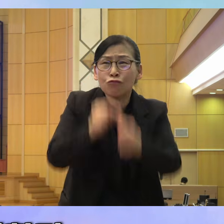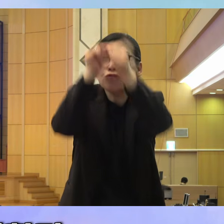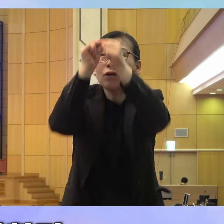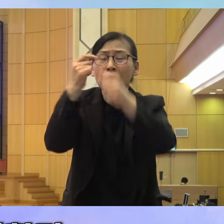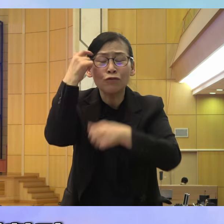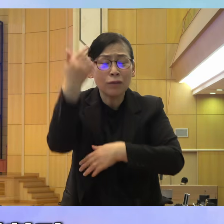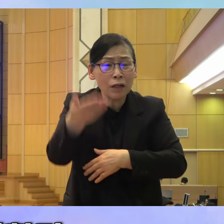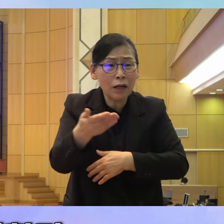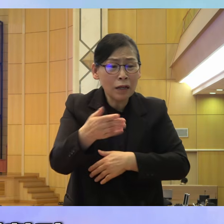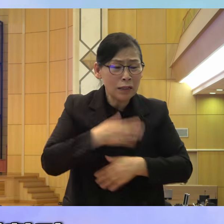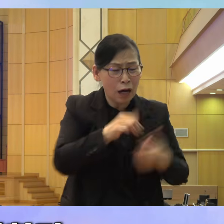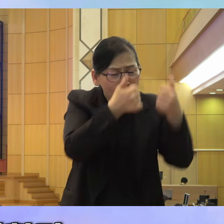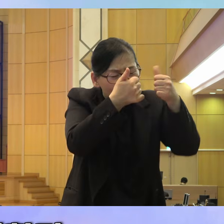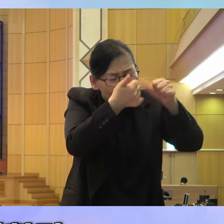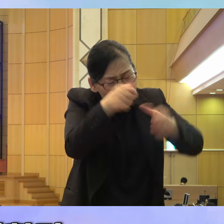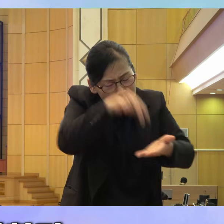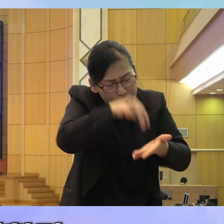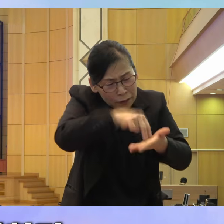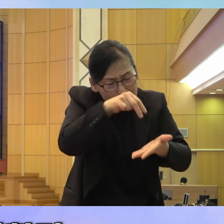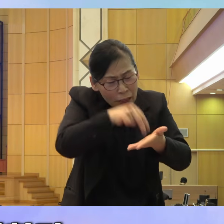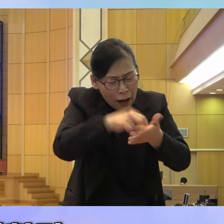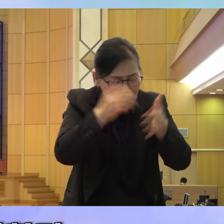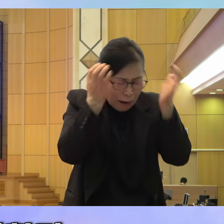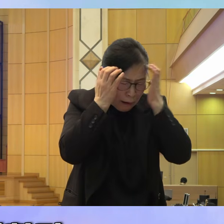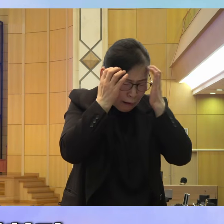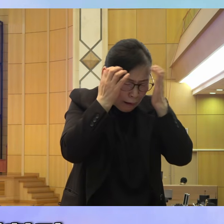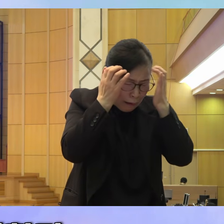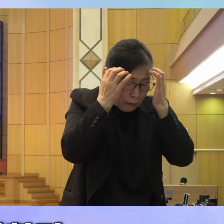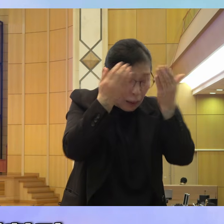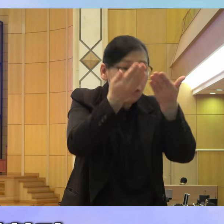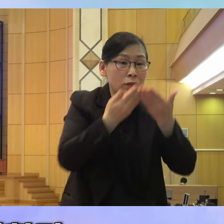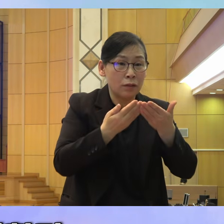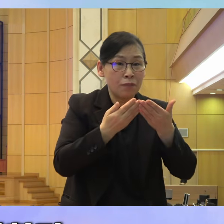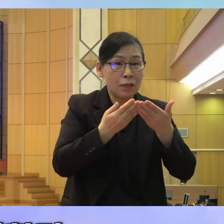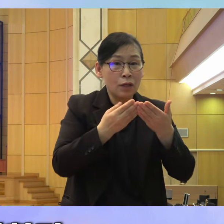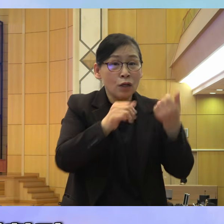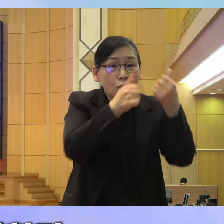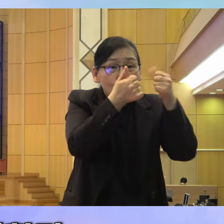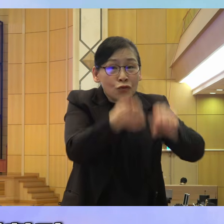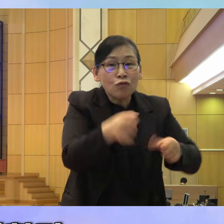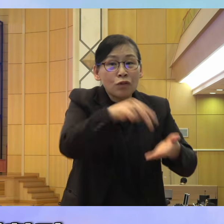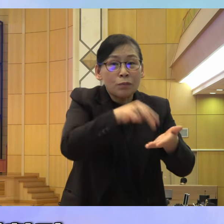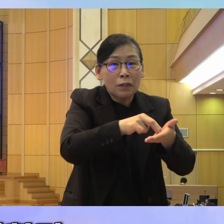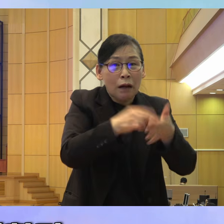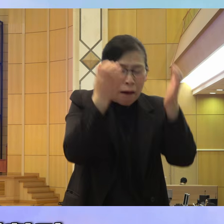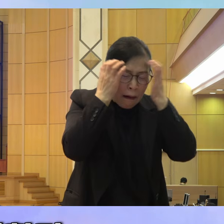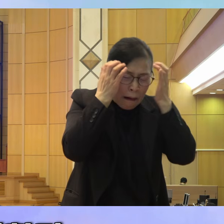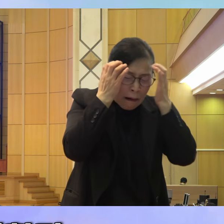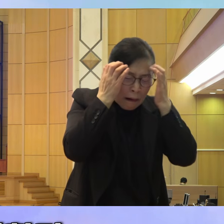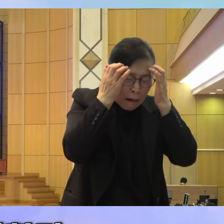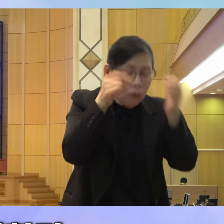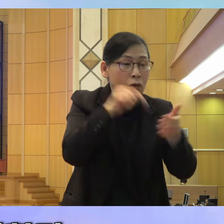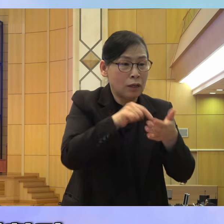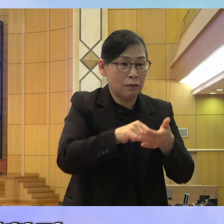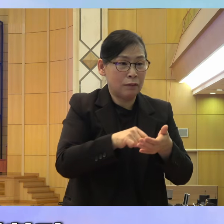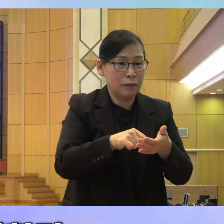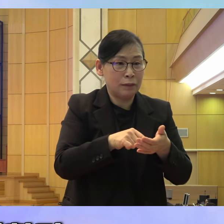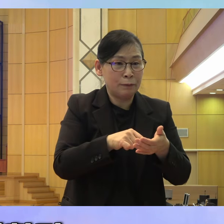건져내랴. 죽을 지경에 이르는 상태를 가리켜서 곤고하다 그러는 것이야.